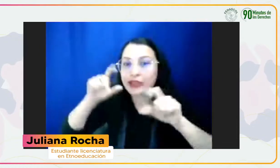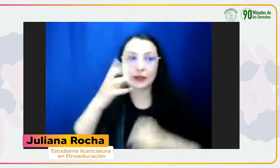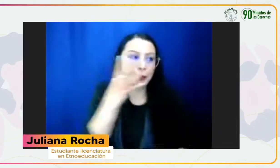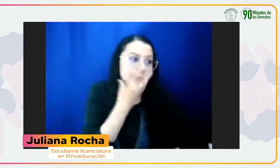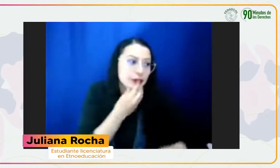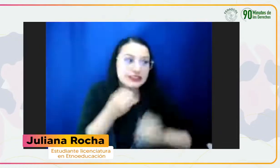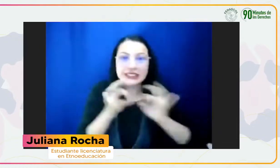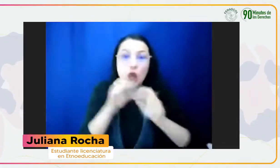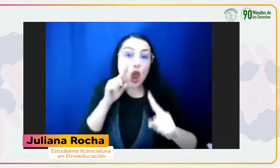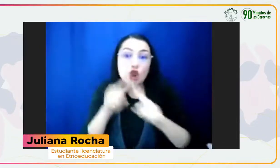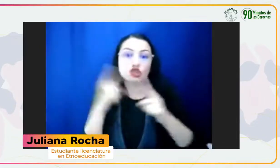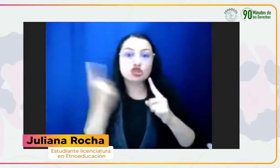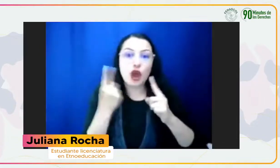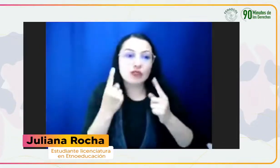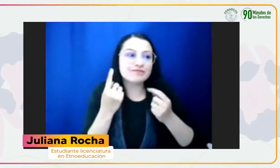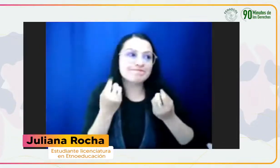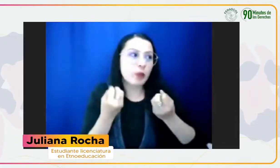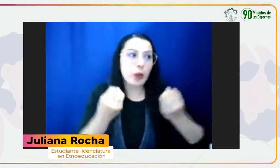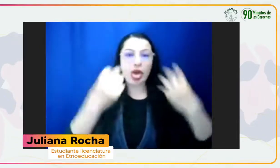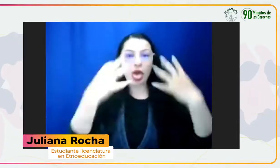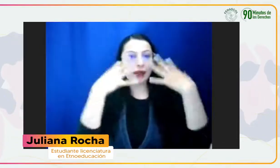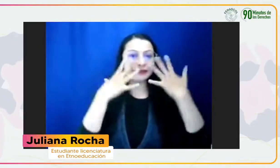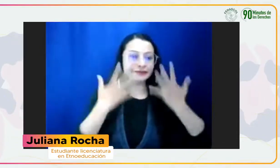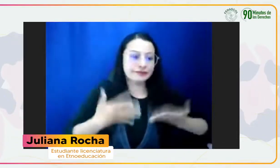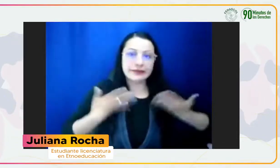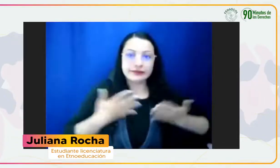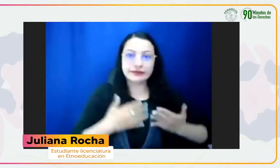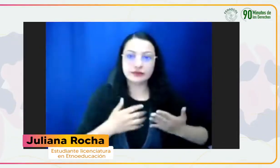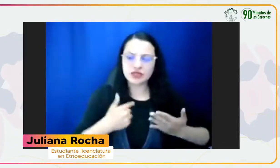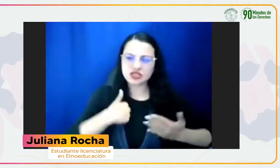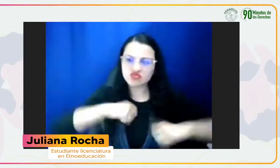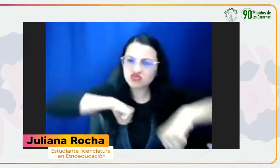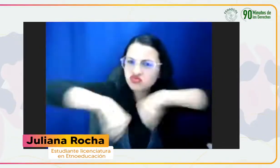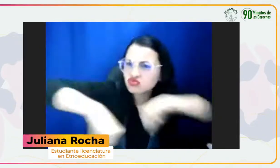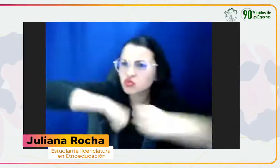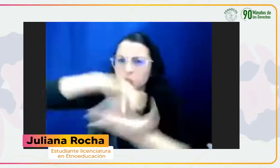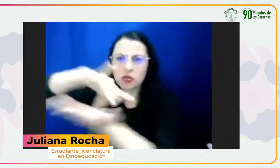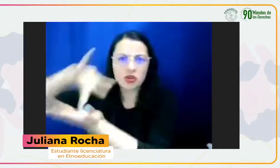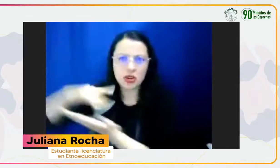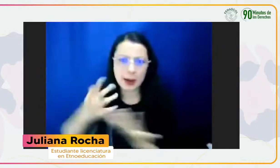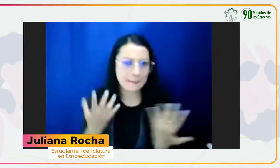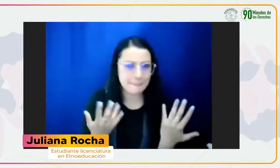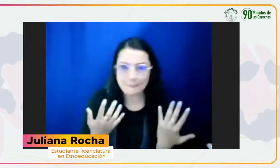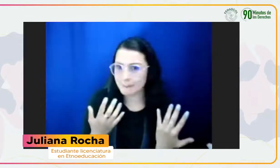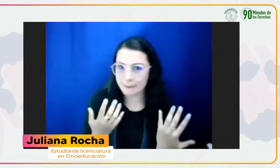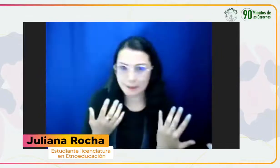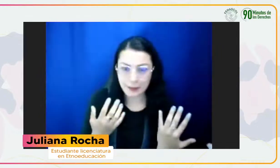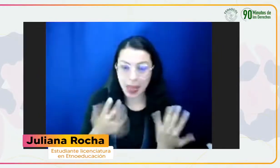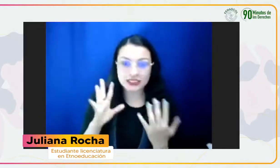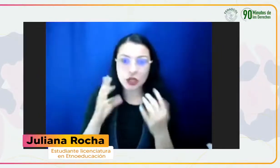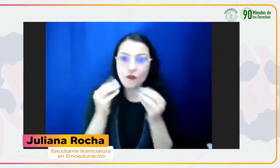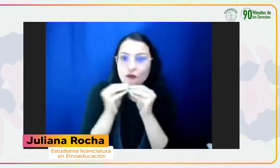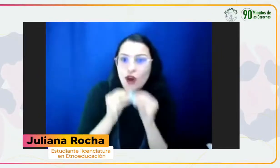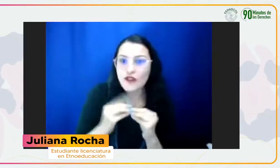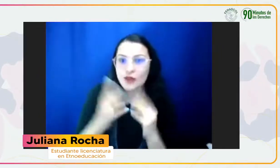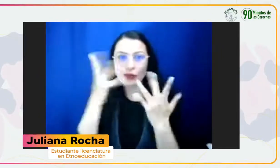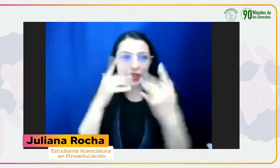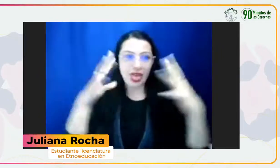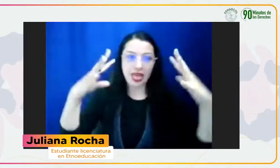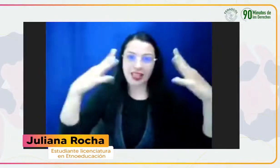por este sentido, está en una imagen muy sexualizada hacia la sociedad y digamos que no compate mucho, no es